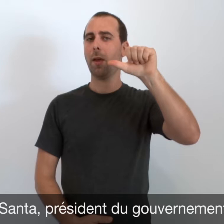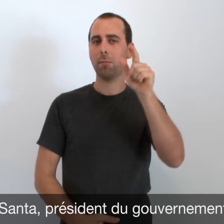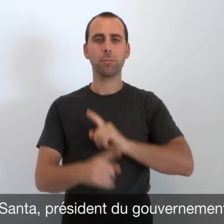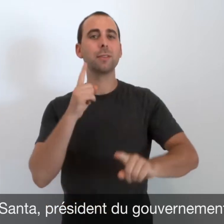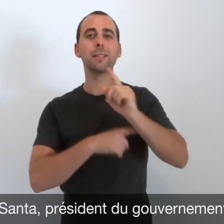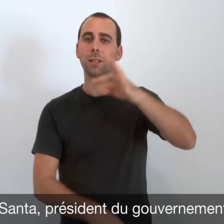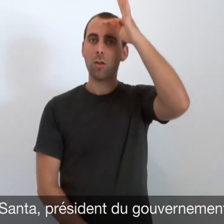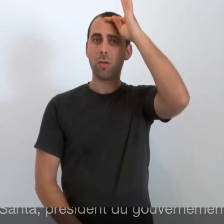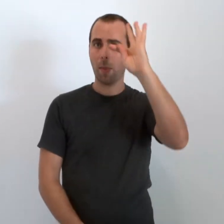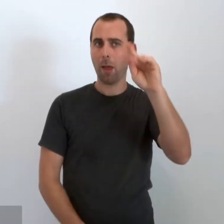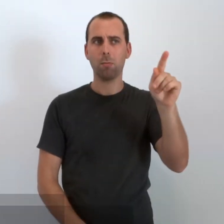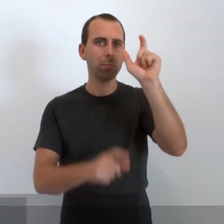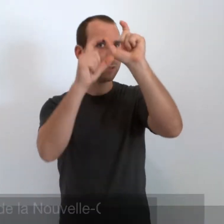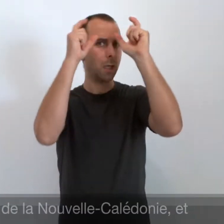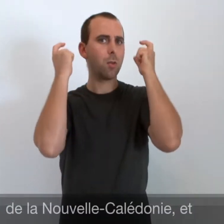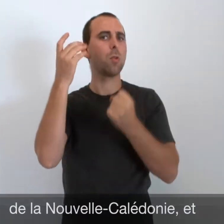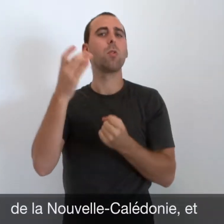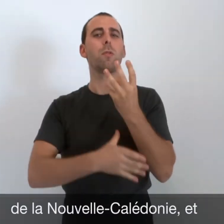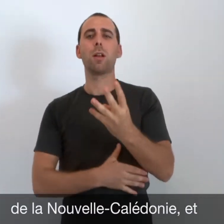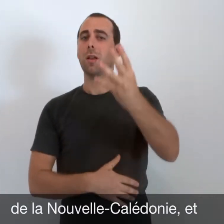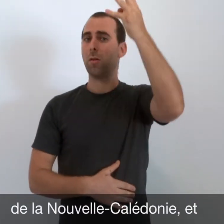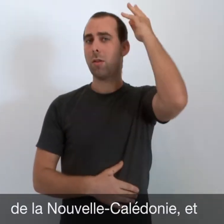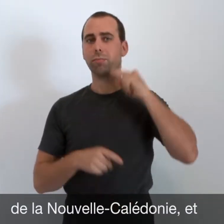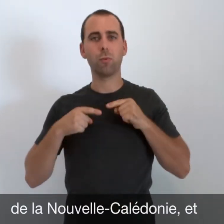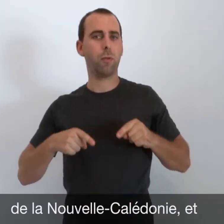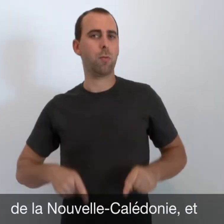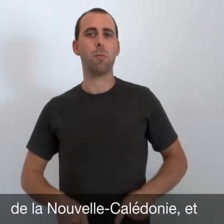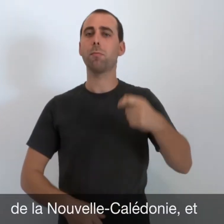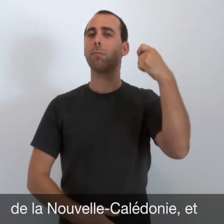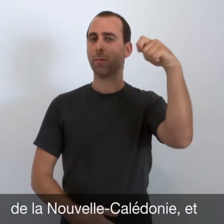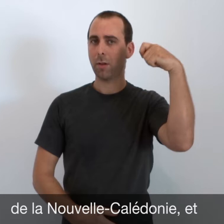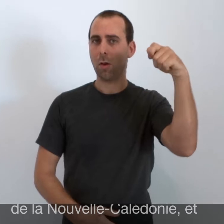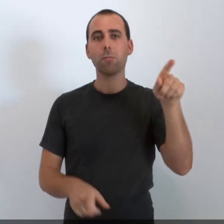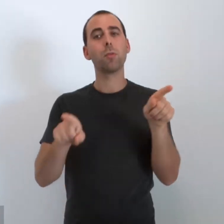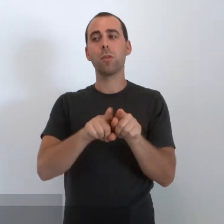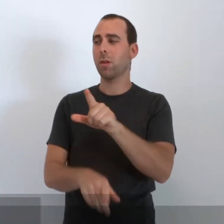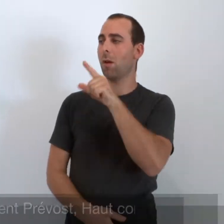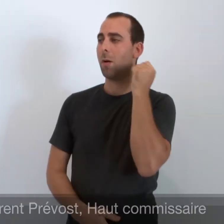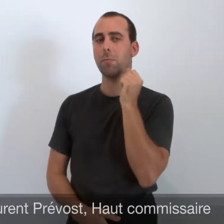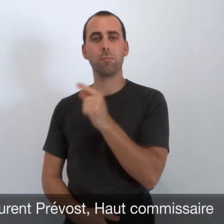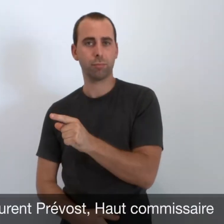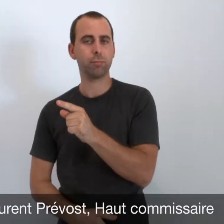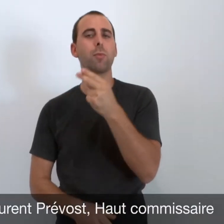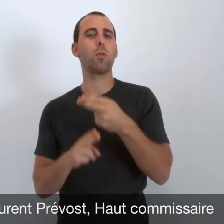du gouvernement de la Nouvelle-Calédonie, et Laurent Prévost, haut-commissaire de l'État